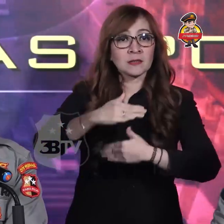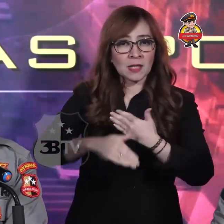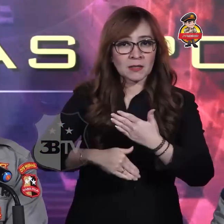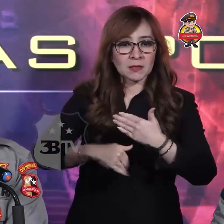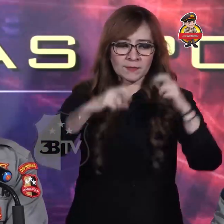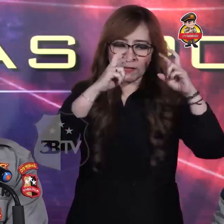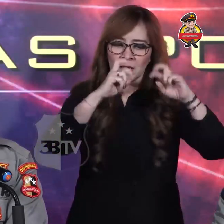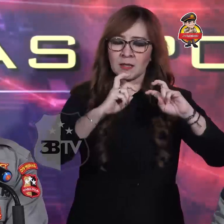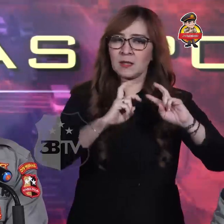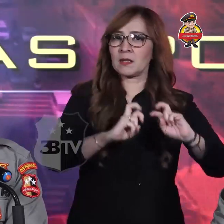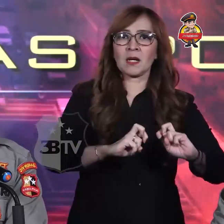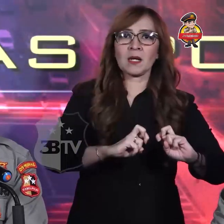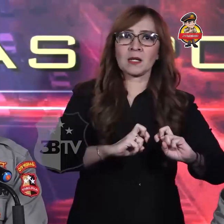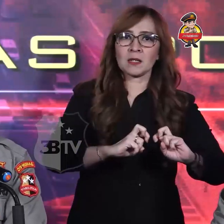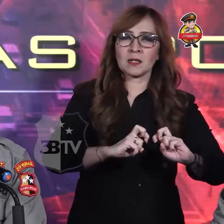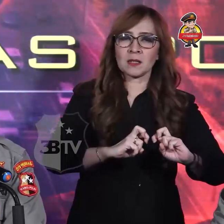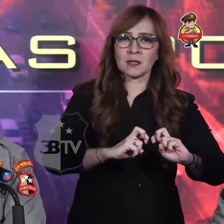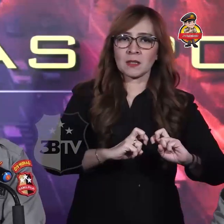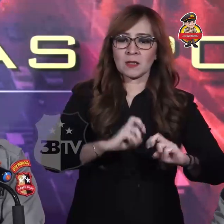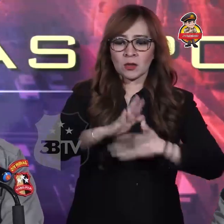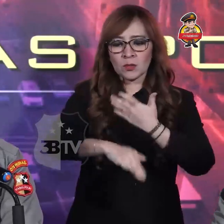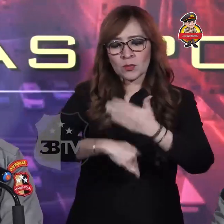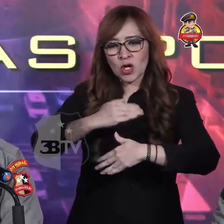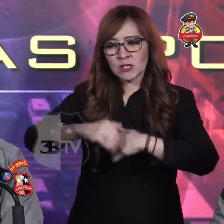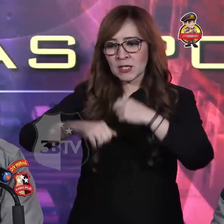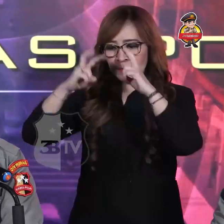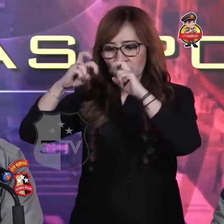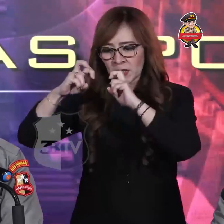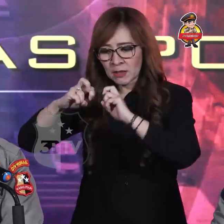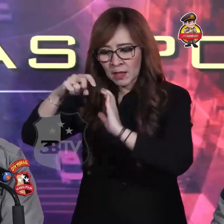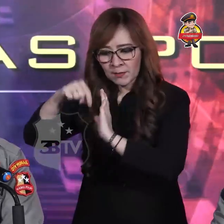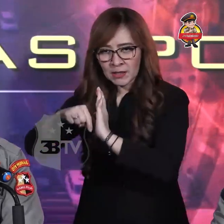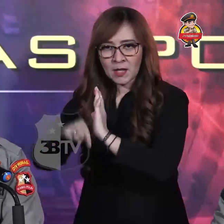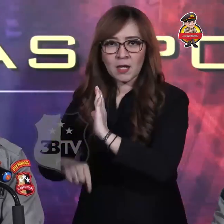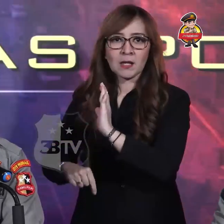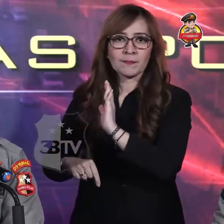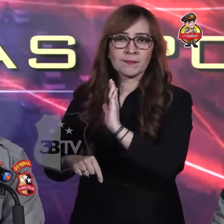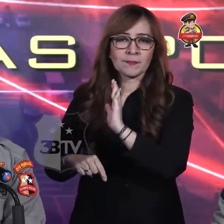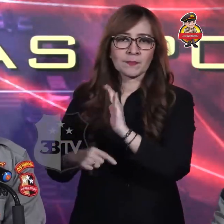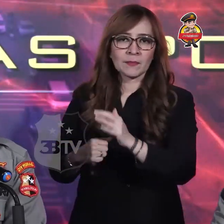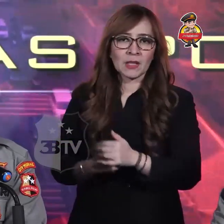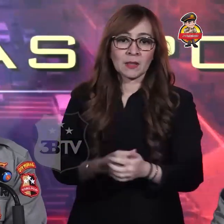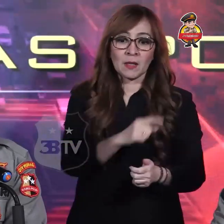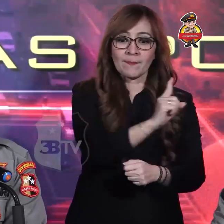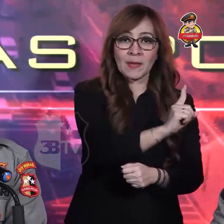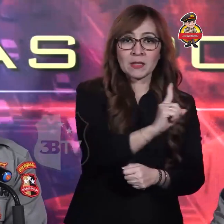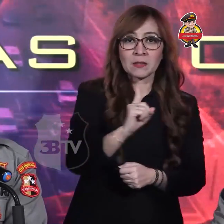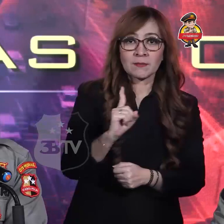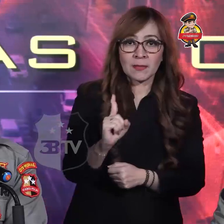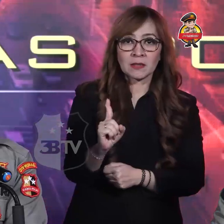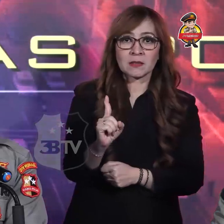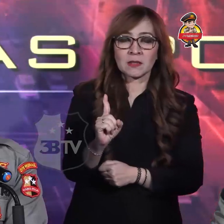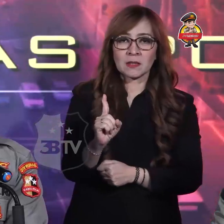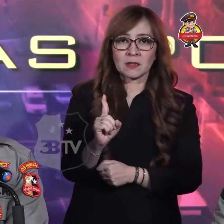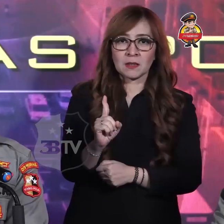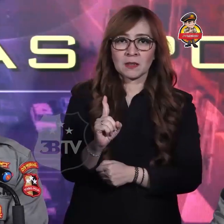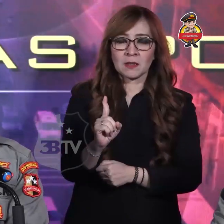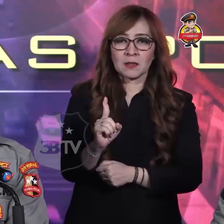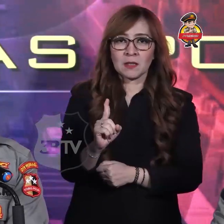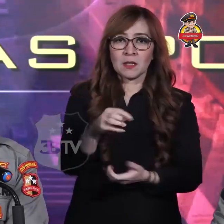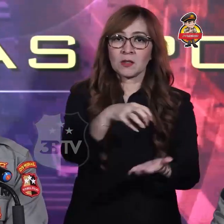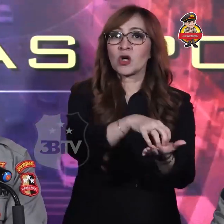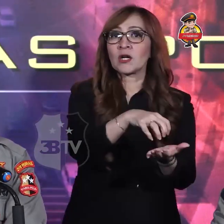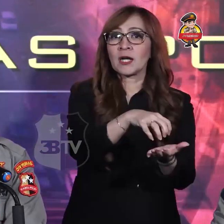yang penyelidikan, ada yang proses penyidikan. Ya, tentu masing-masing